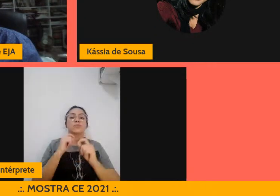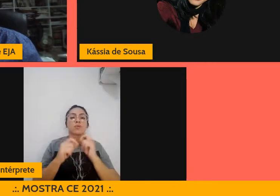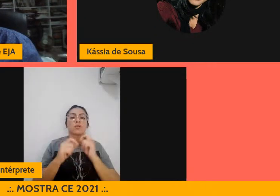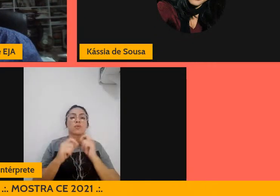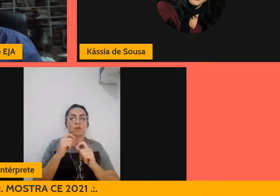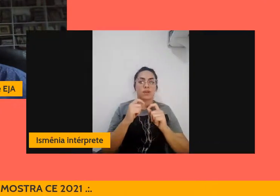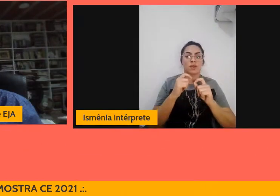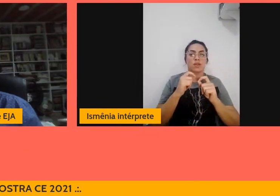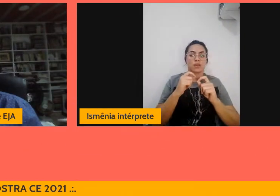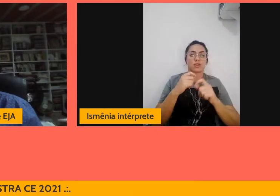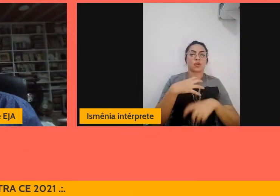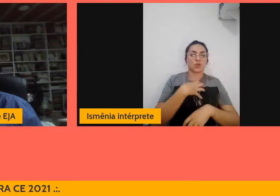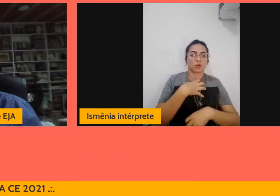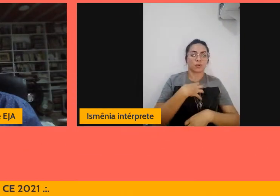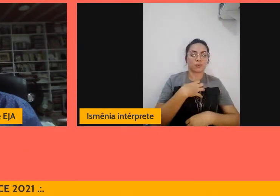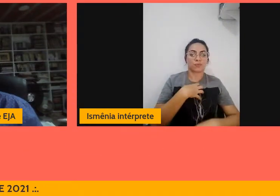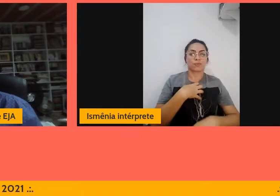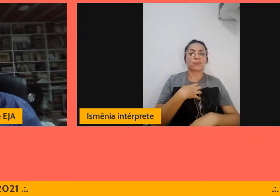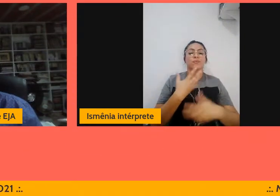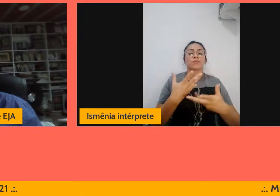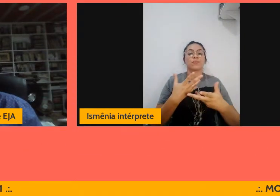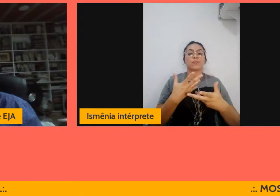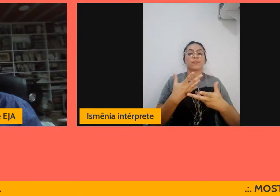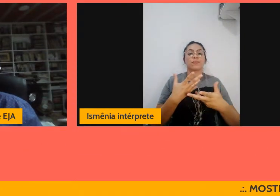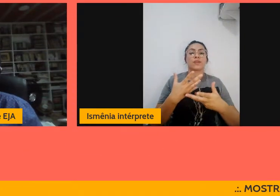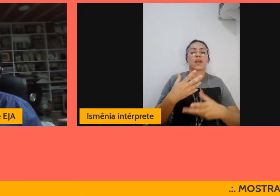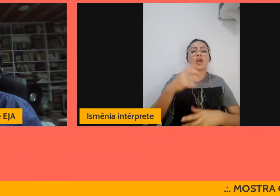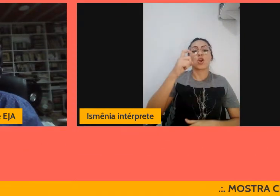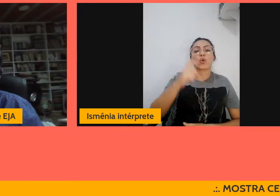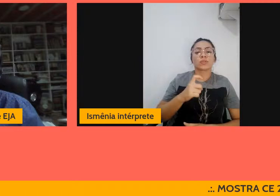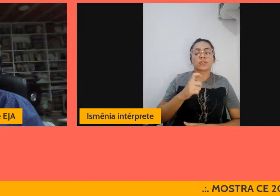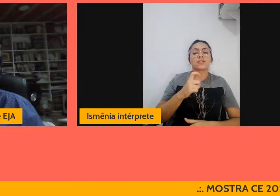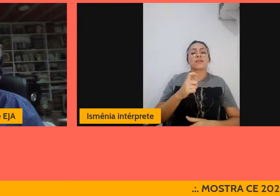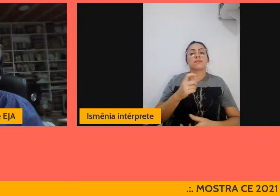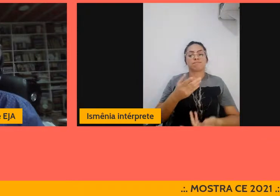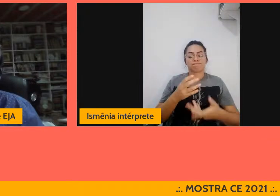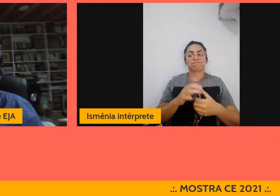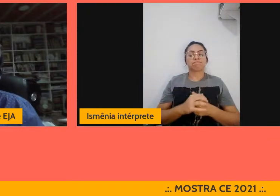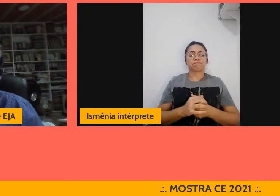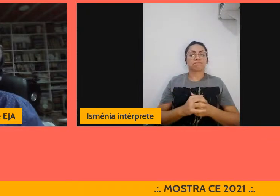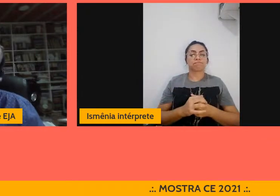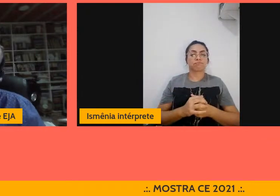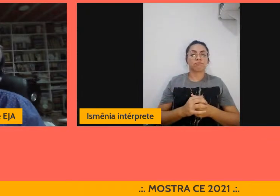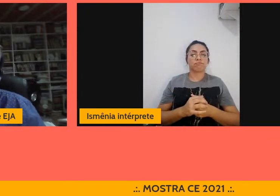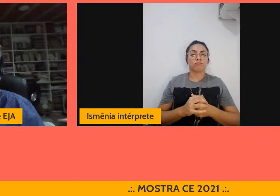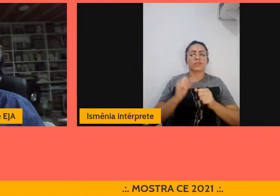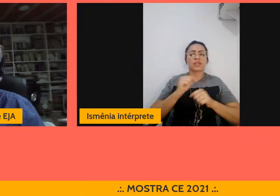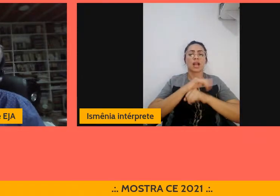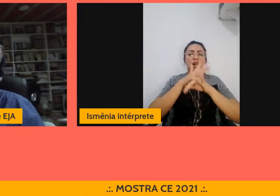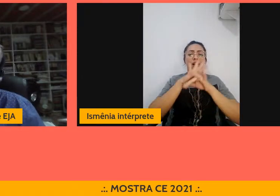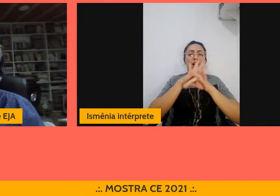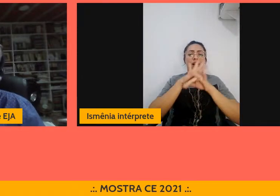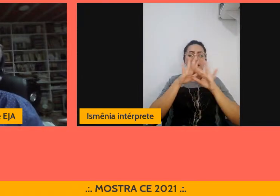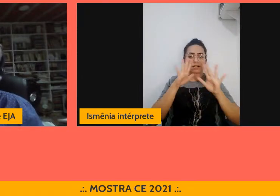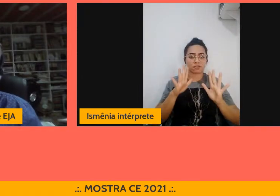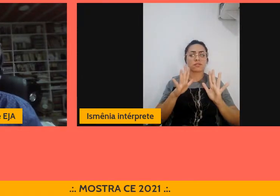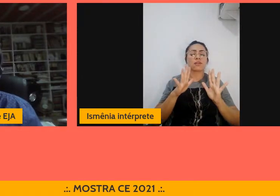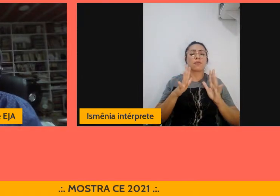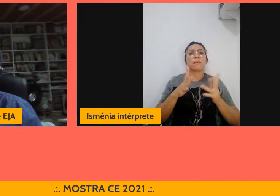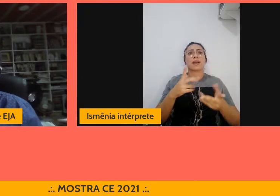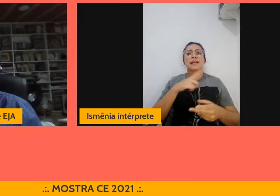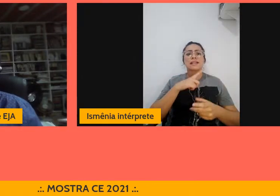modo de ter e o modo de ser. claramente isso, né, tem um